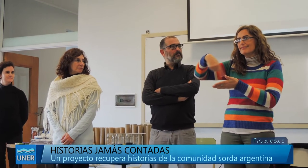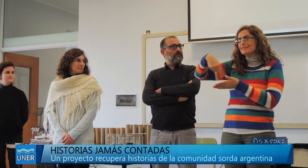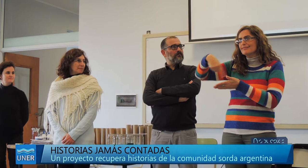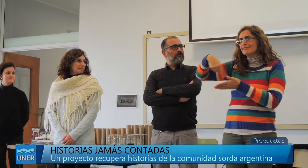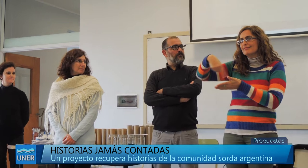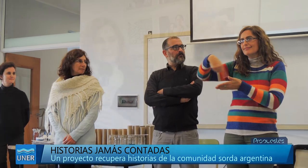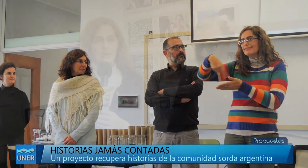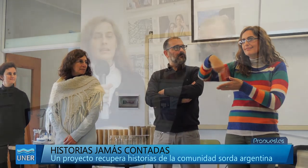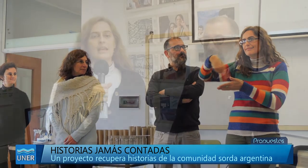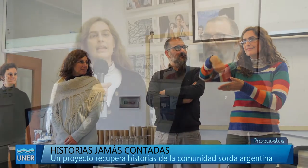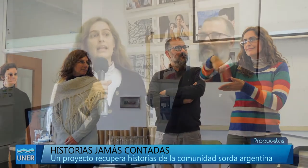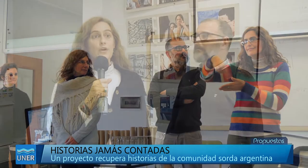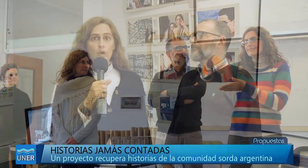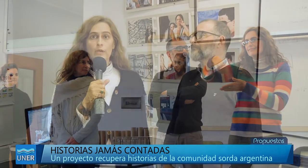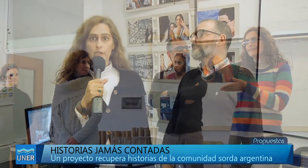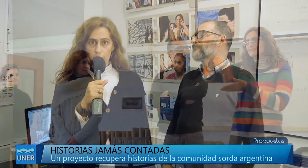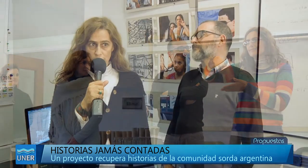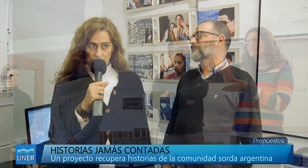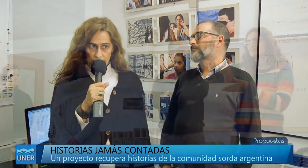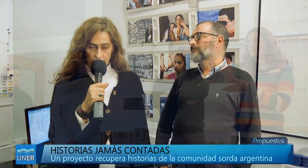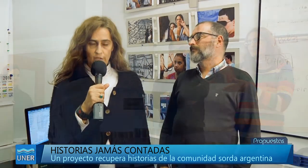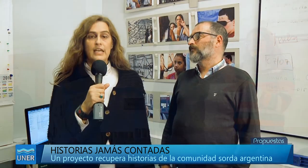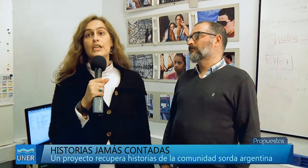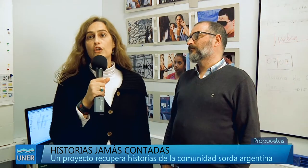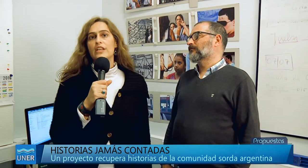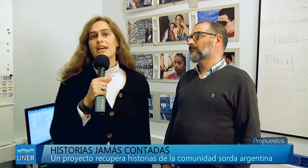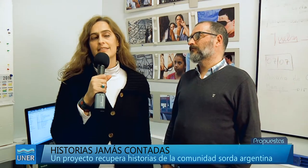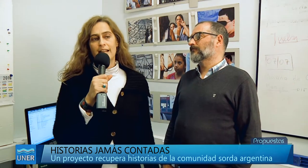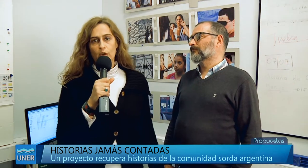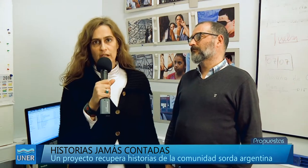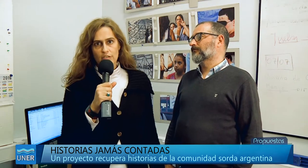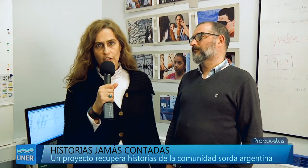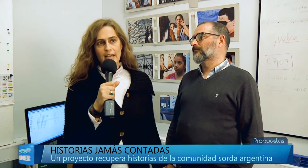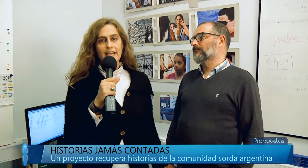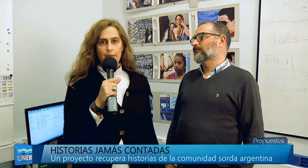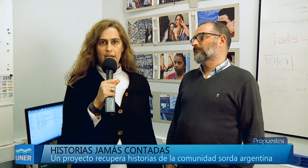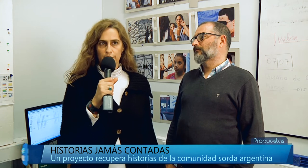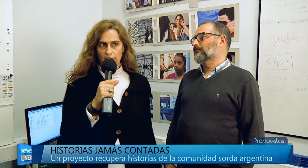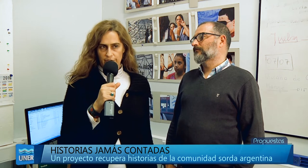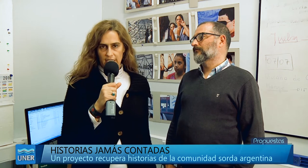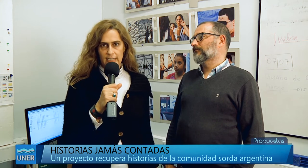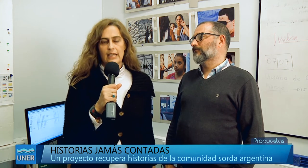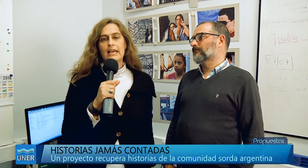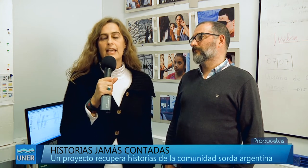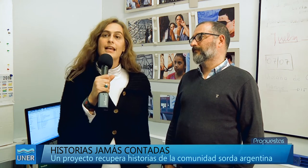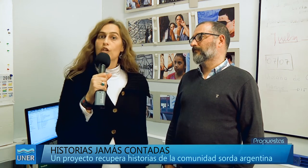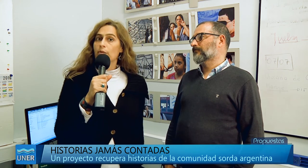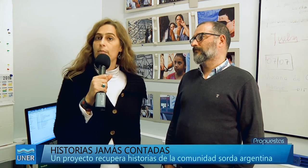El proyecto se llama Caleidoscopio del Reconocimiento, Historias de la Comunidad Sorda en Clave Cartográfica. Ese es el nombre del proyecto